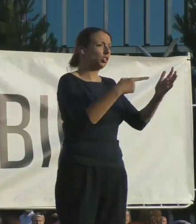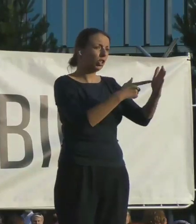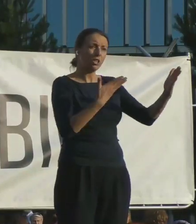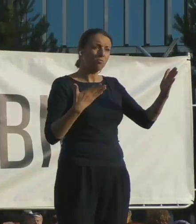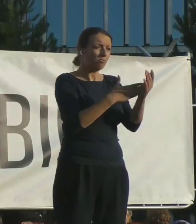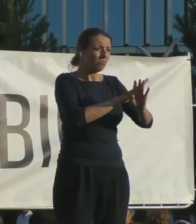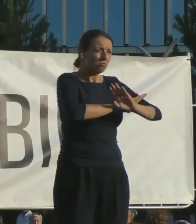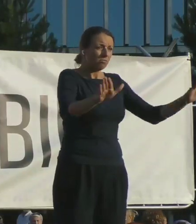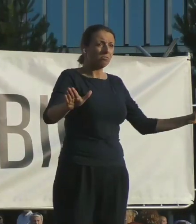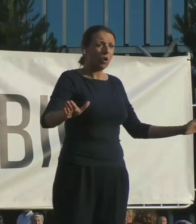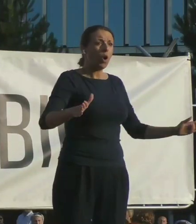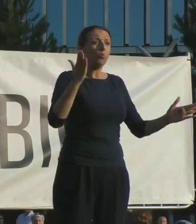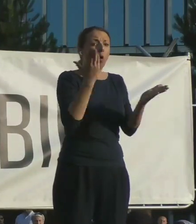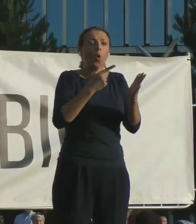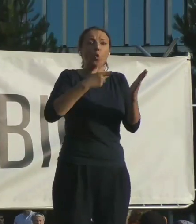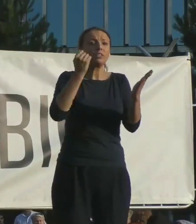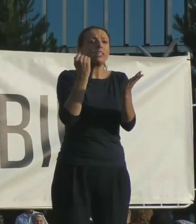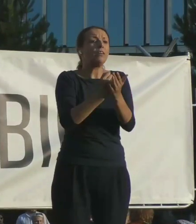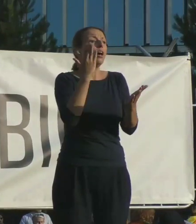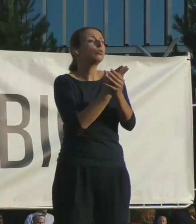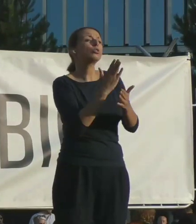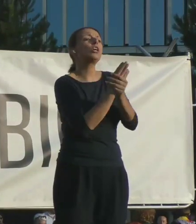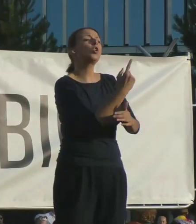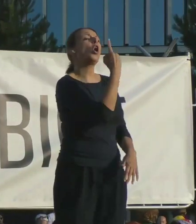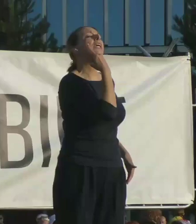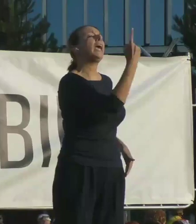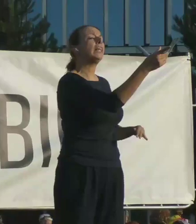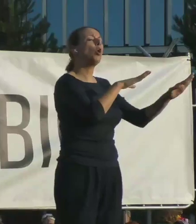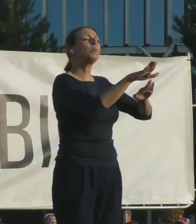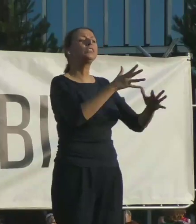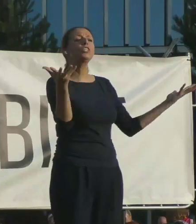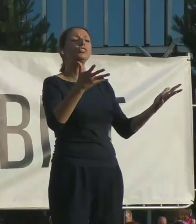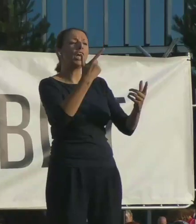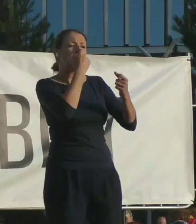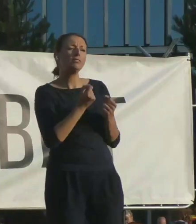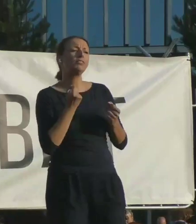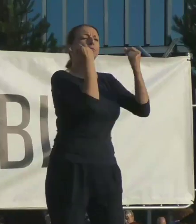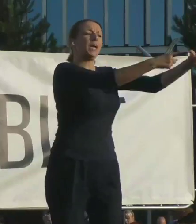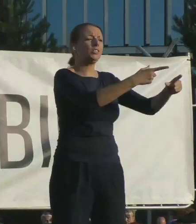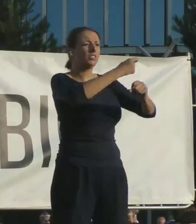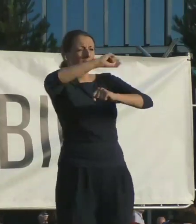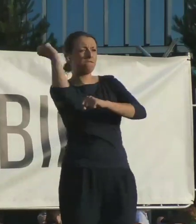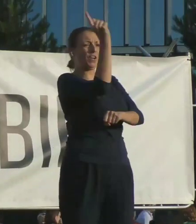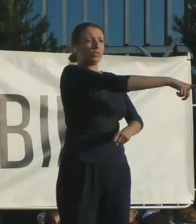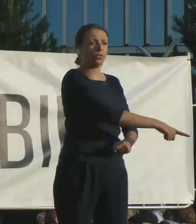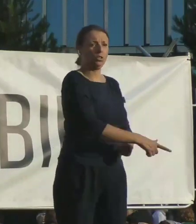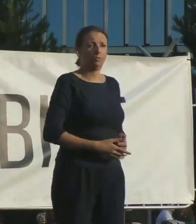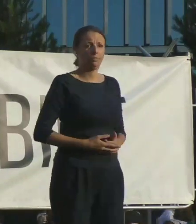Ta ustawa ma już tylko jedno miejsce i to jest śmietnik historii!